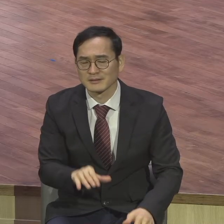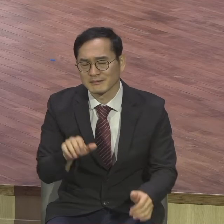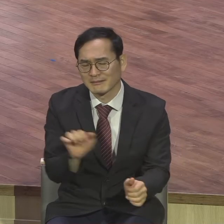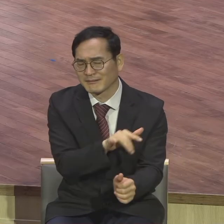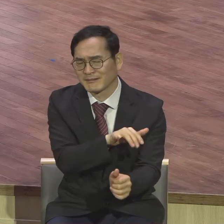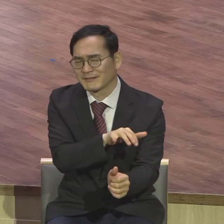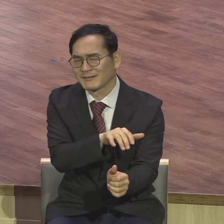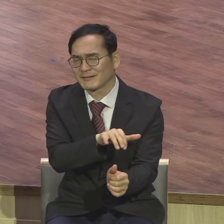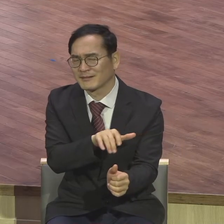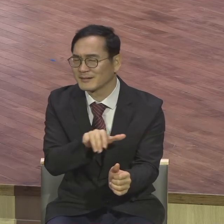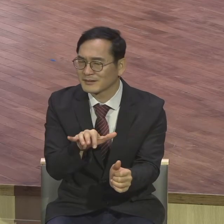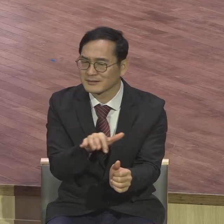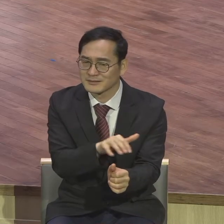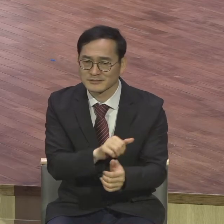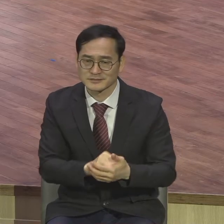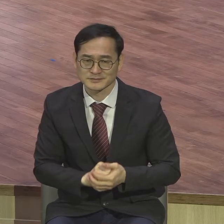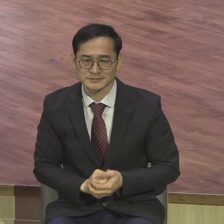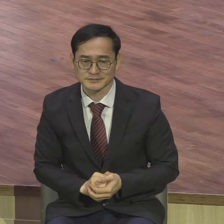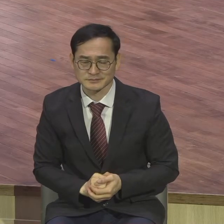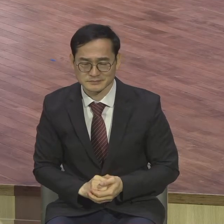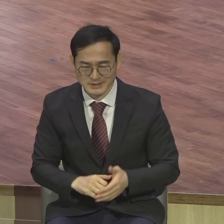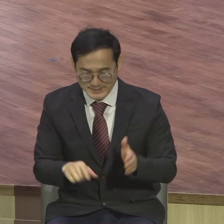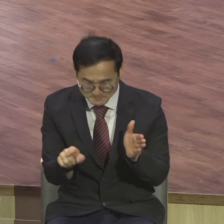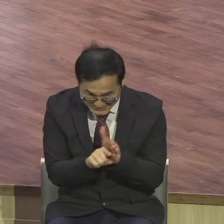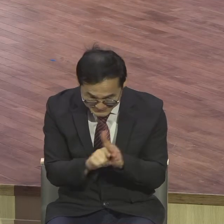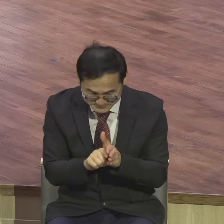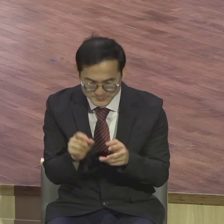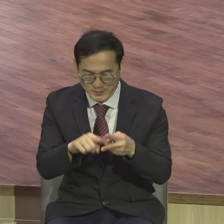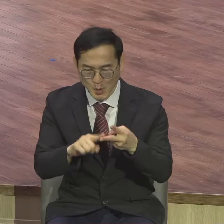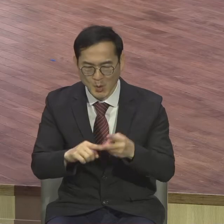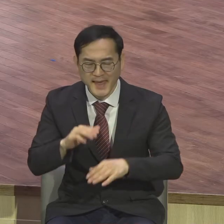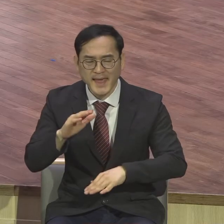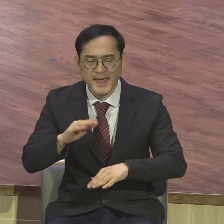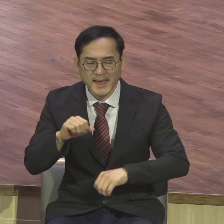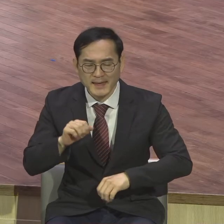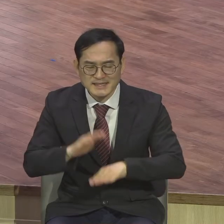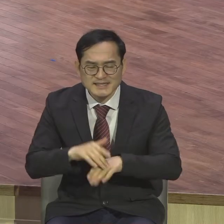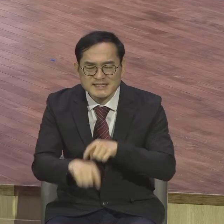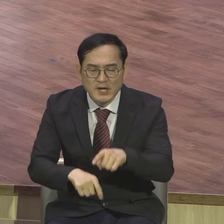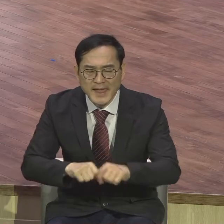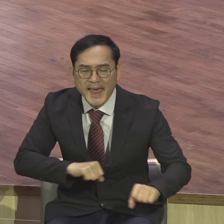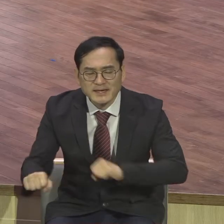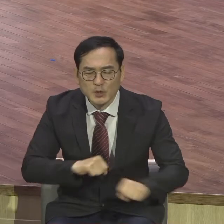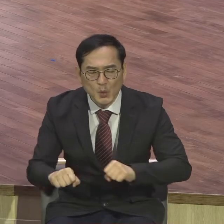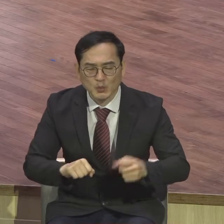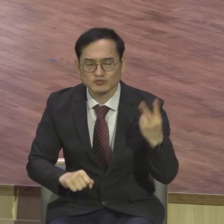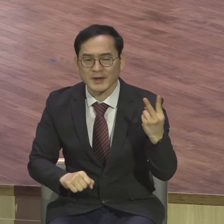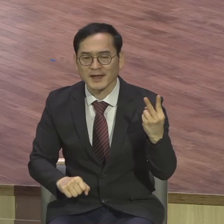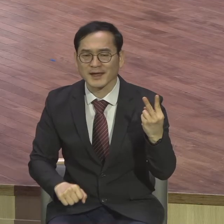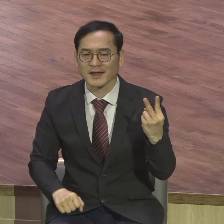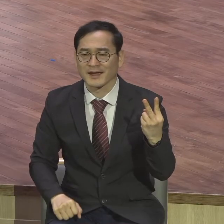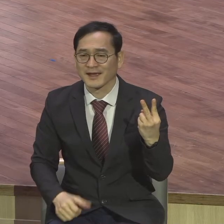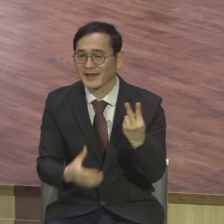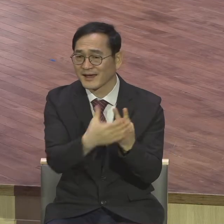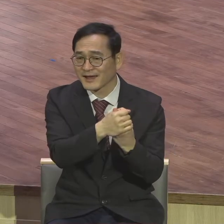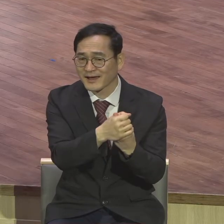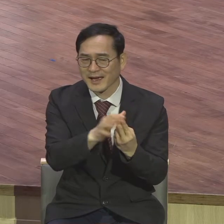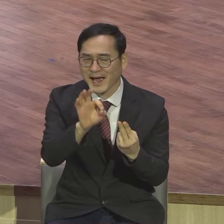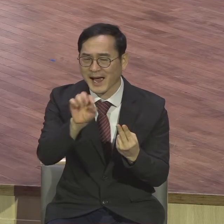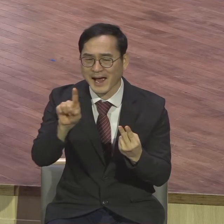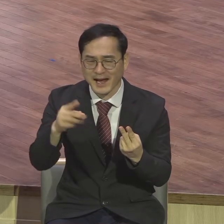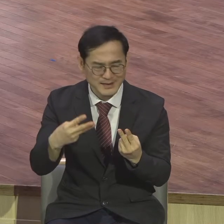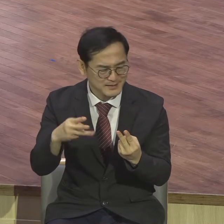이런 믿음과 행위를 강조하는 주의를 알미니안 주의라 그럽니다. 이게 뭐 여지 우리나라로